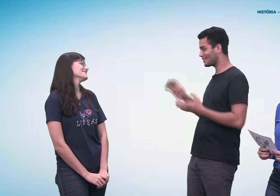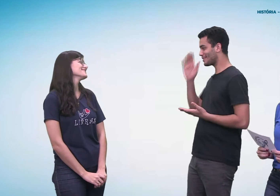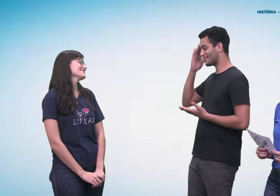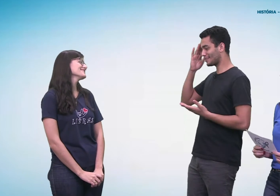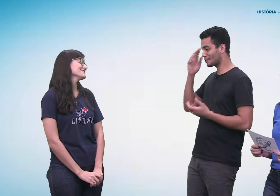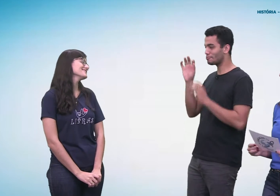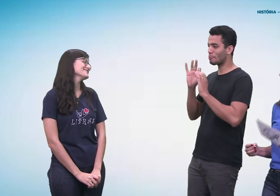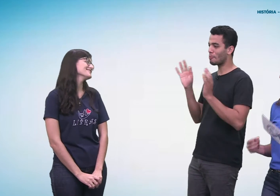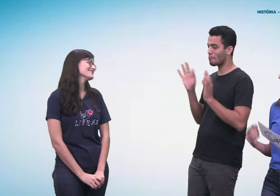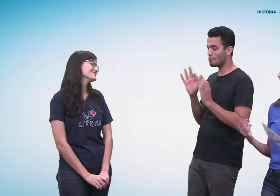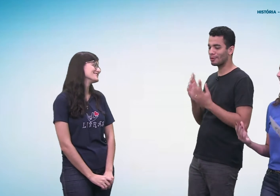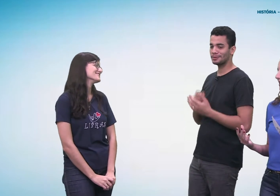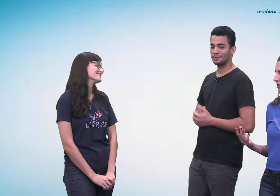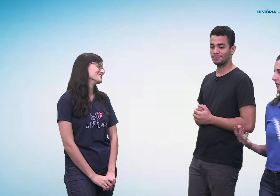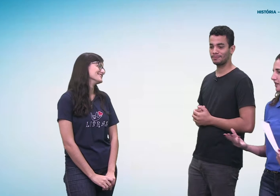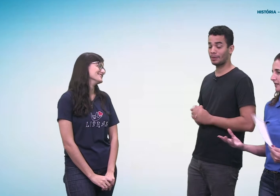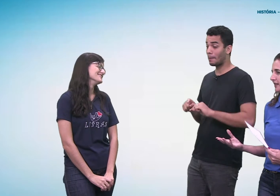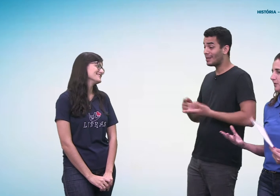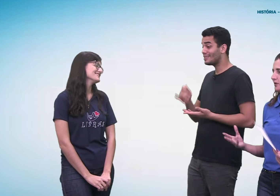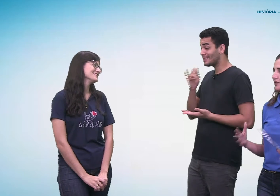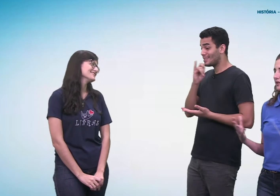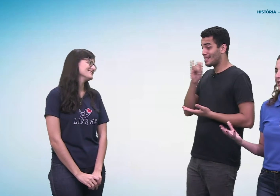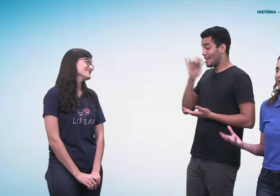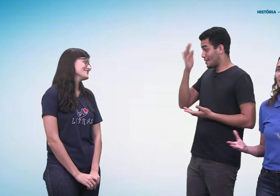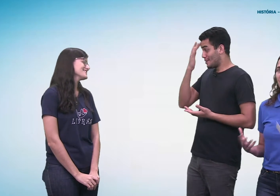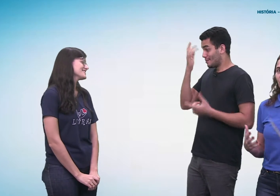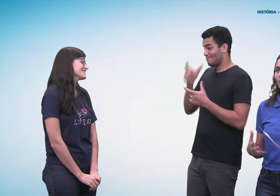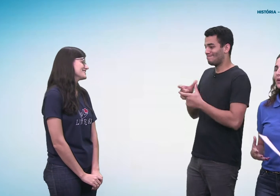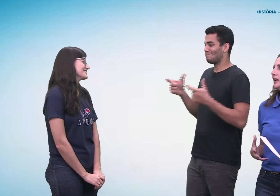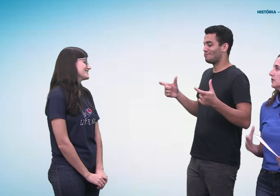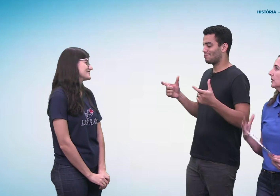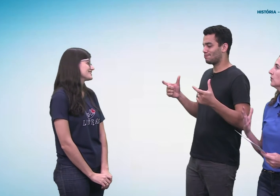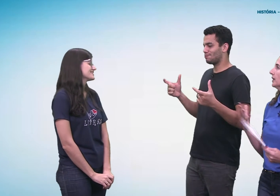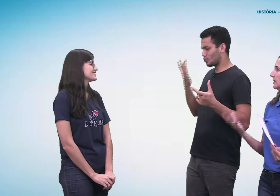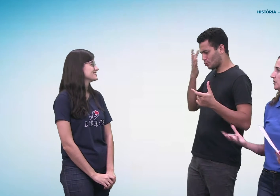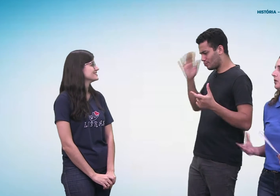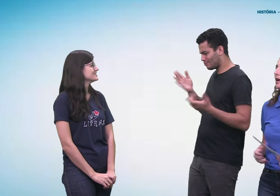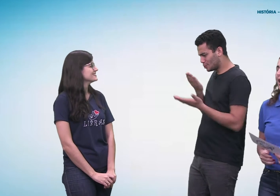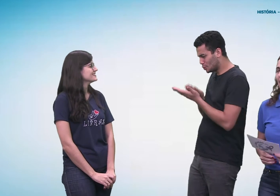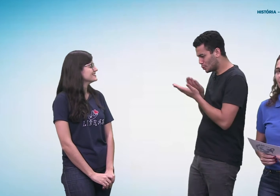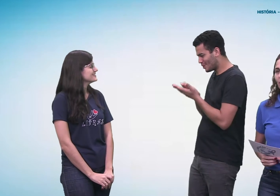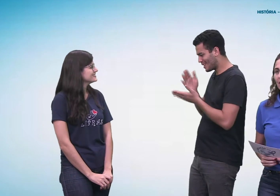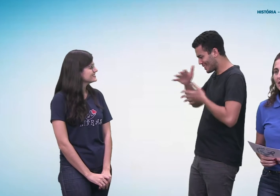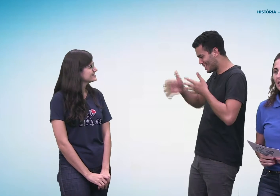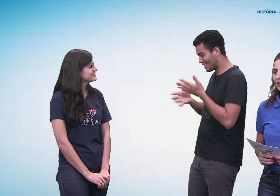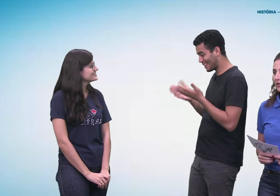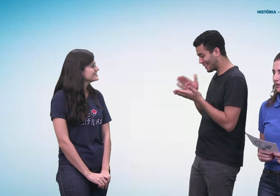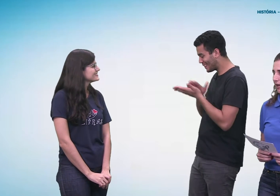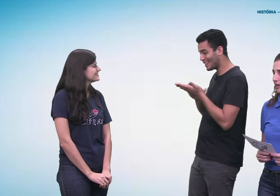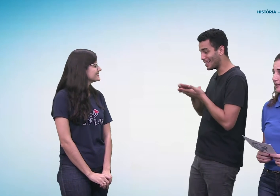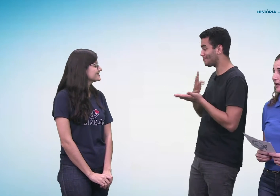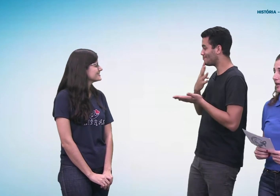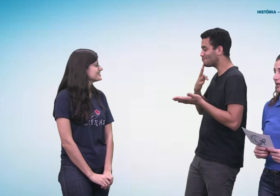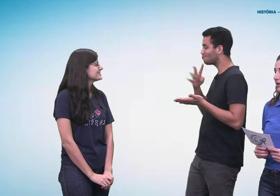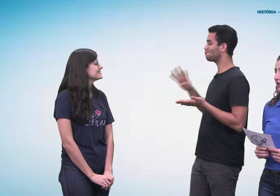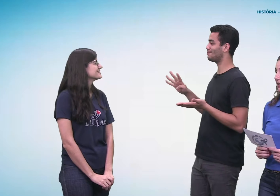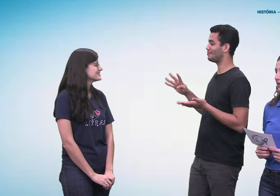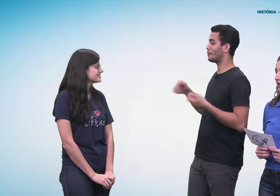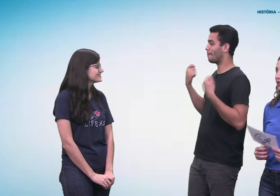A gente não realmente, né, as pessoas leigas, no meu caso, eu não conheço a língua brasileira de sinais, e a gente